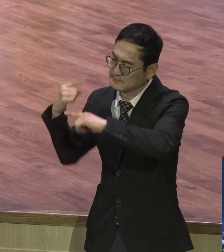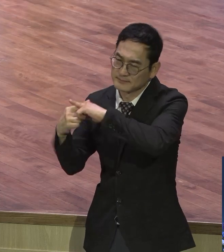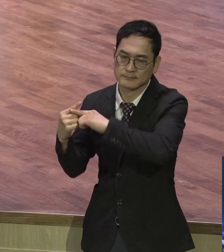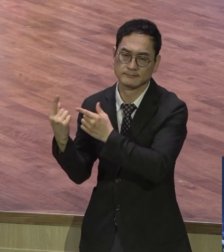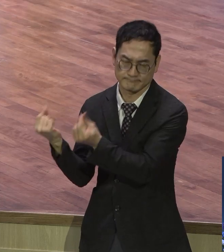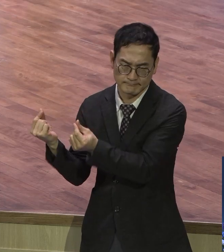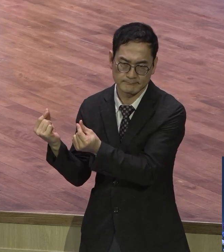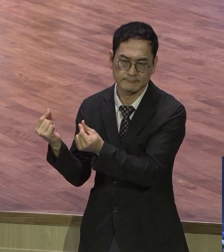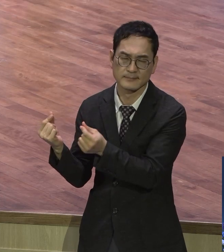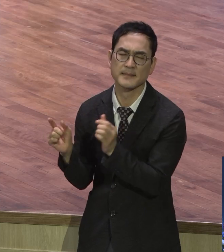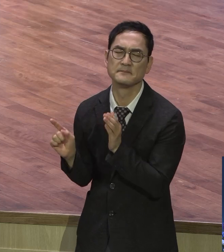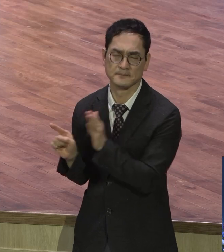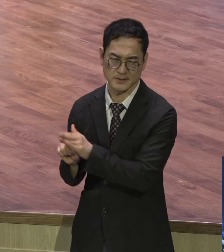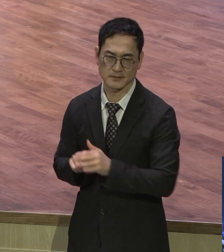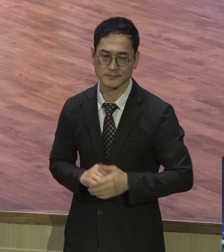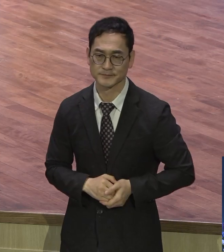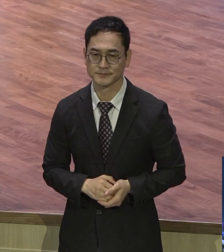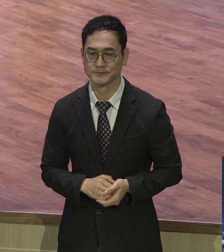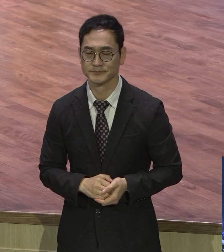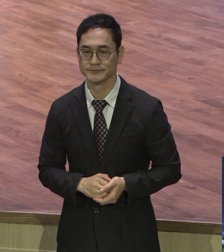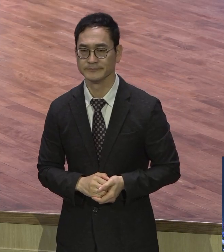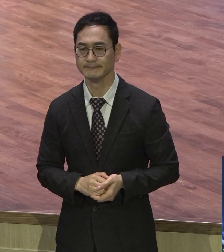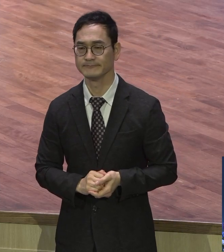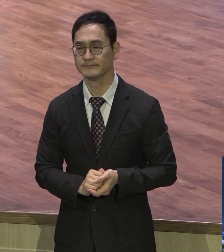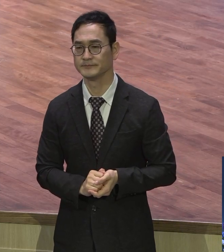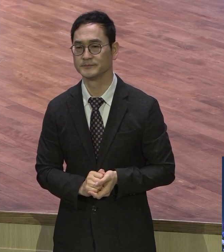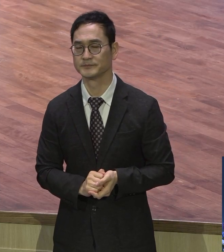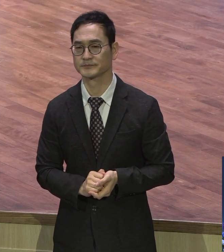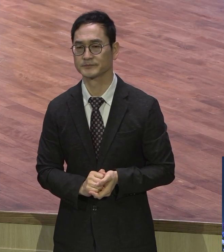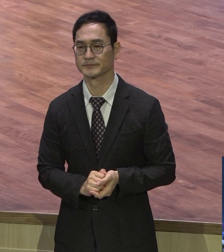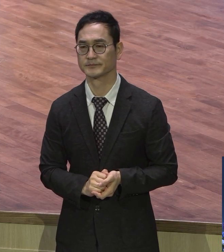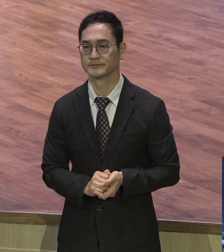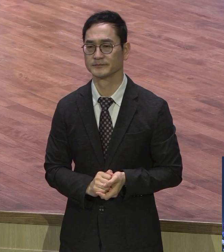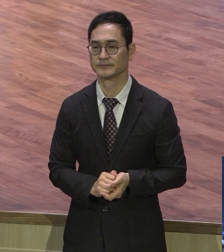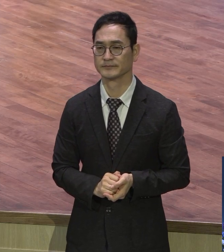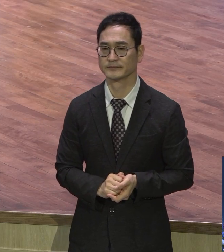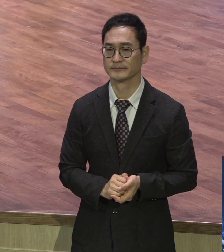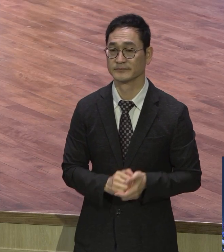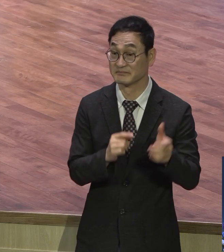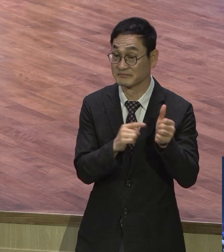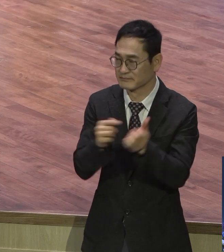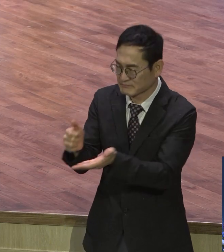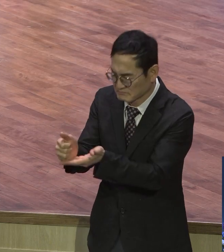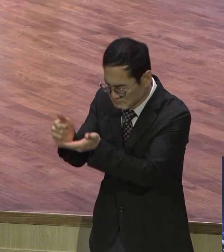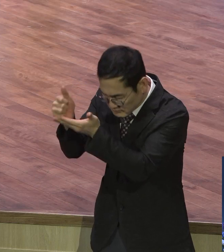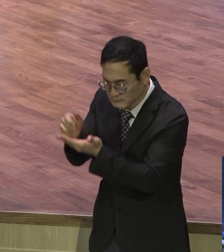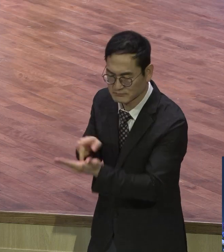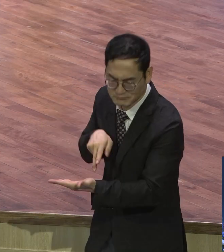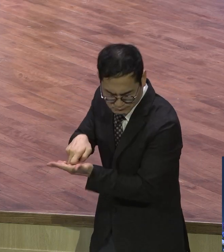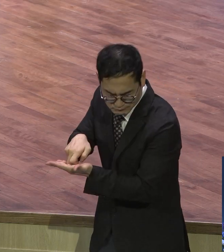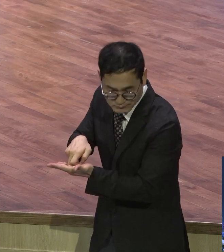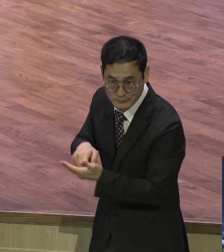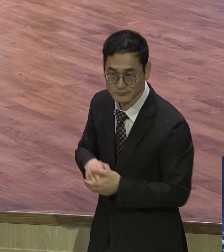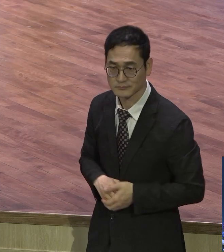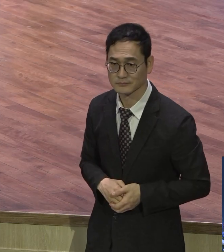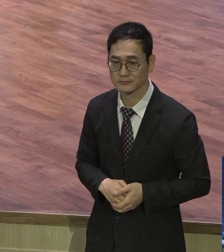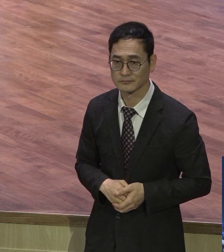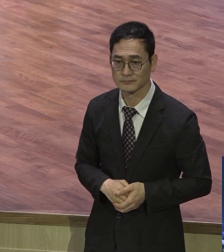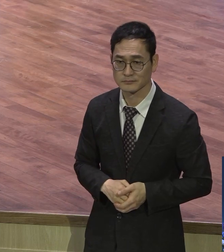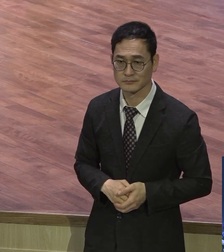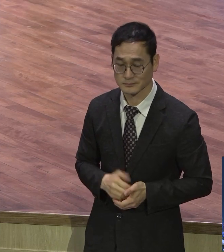즉 예수는 신이다. 신적 권위 앞에 무릎 꿇은 겁니다. 예수님께 자신의 문제를